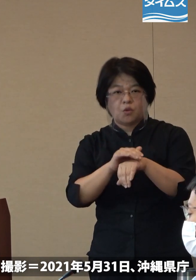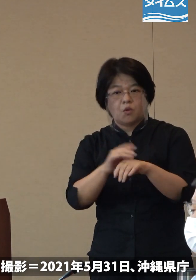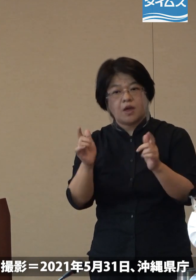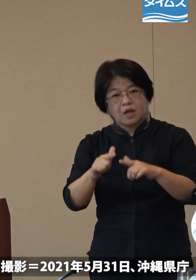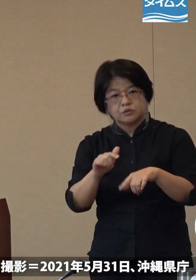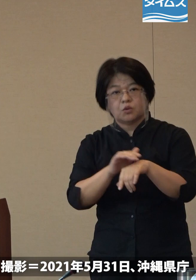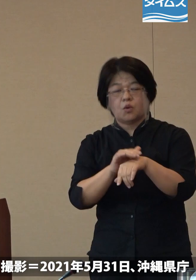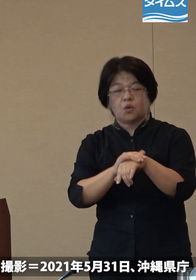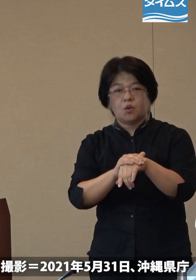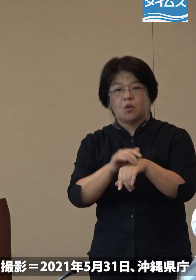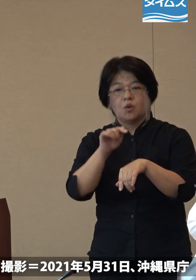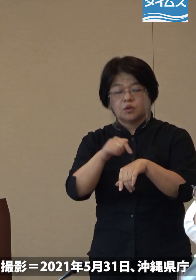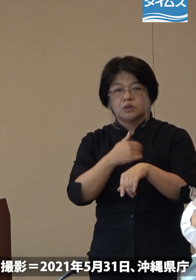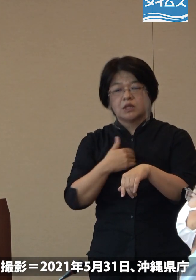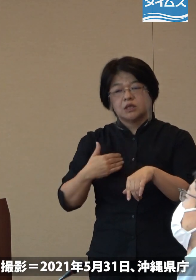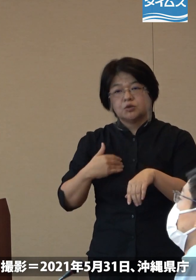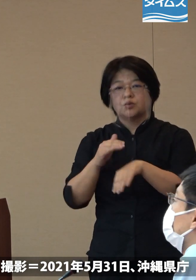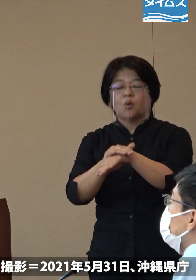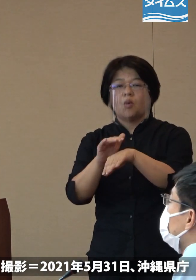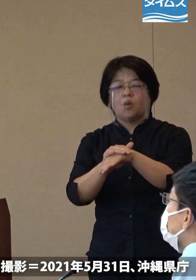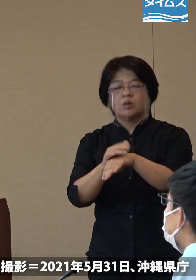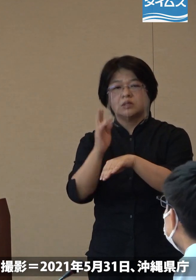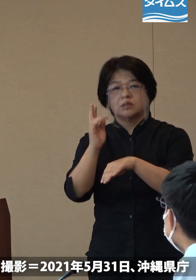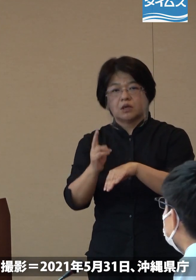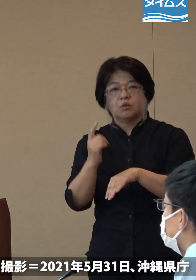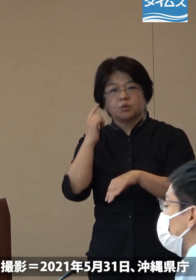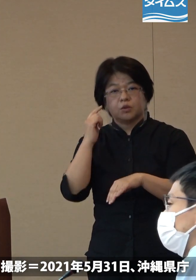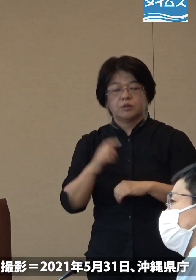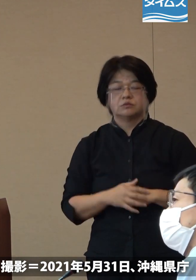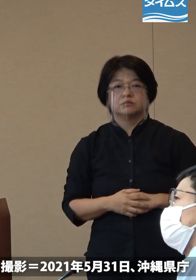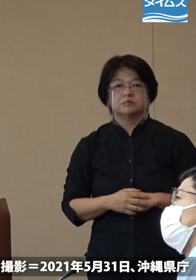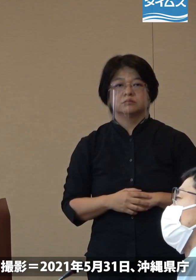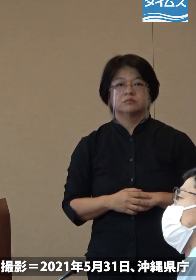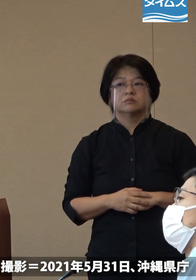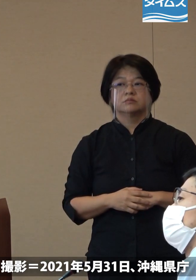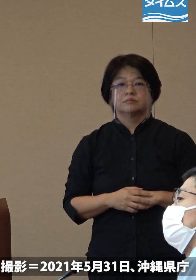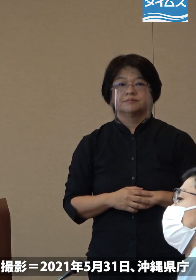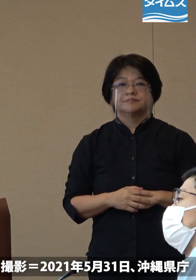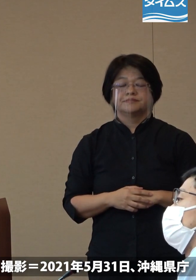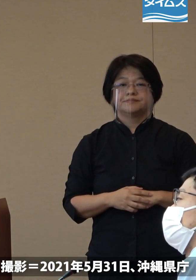ね。そのために取りうる措置ということになると思います。